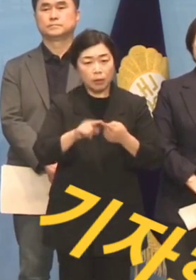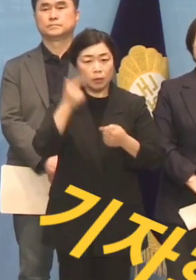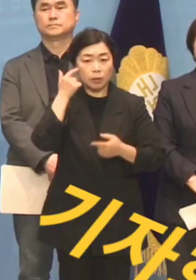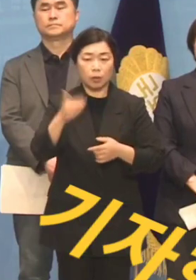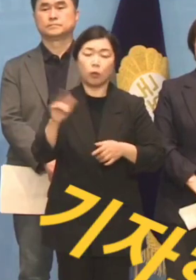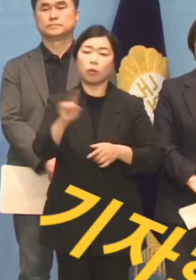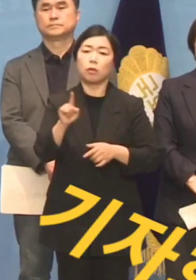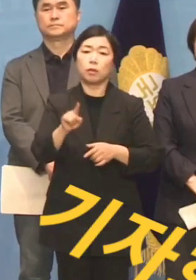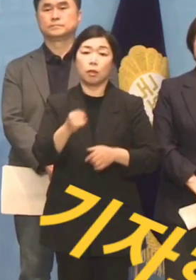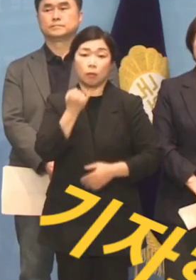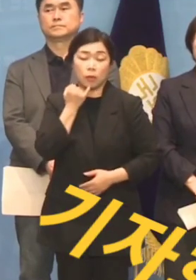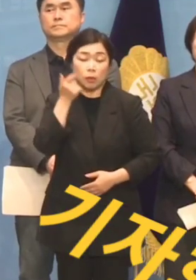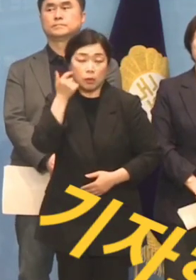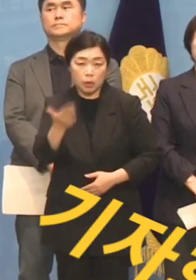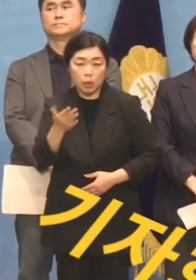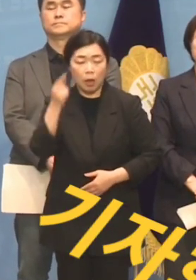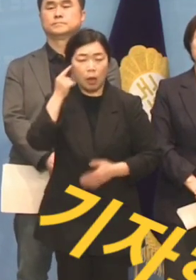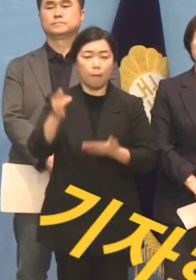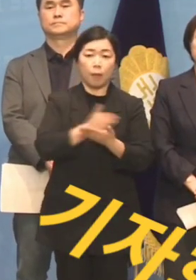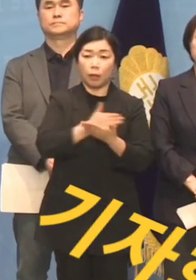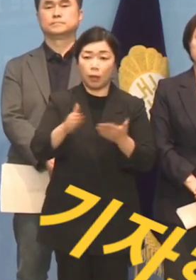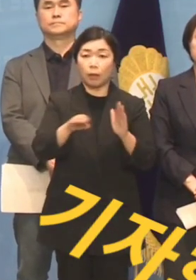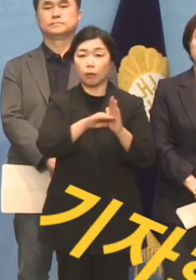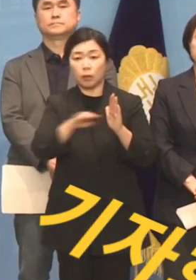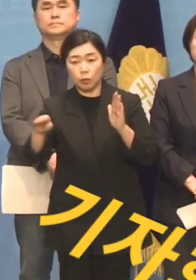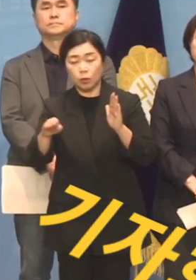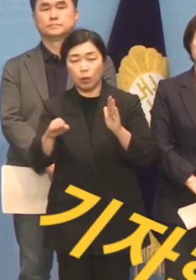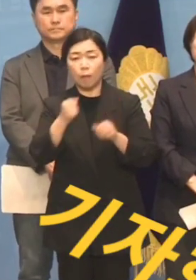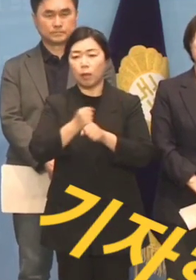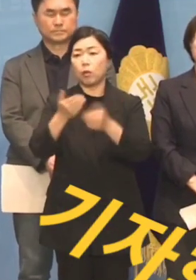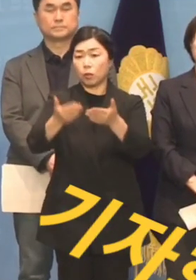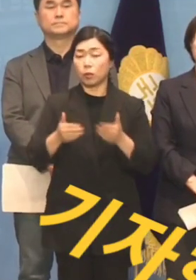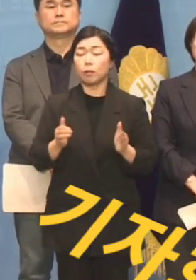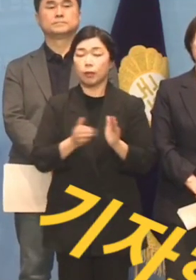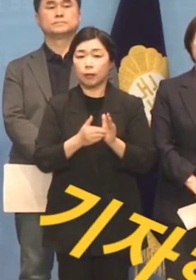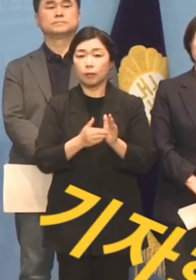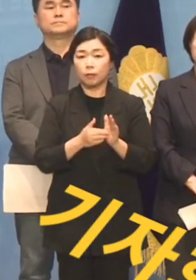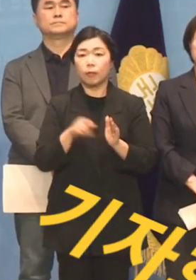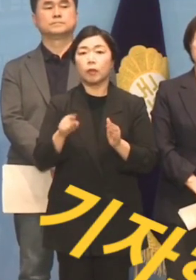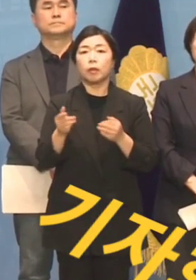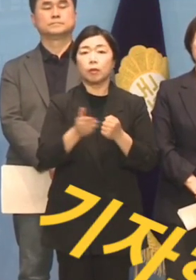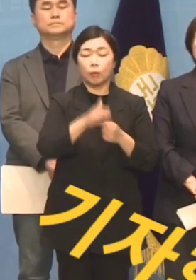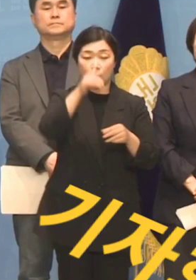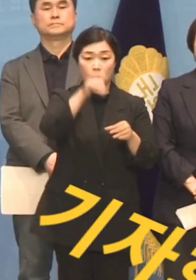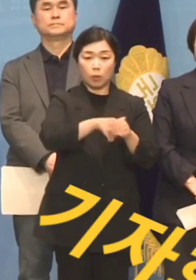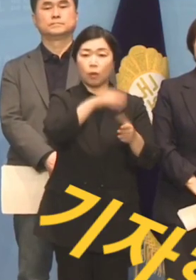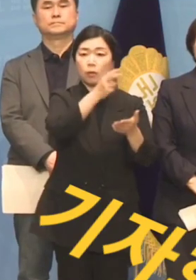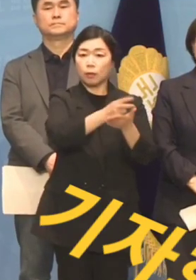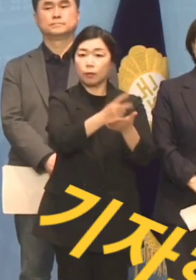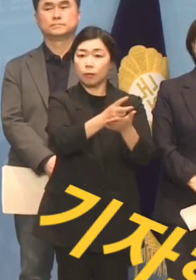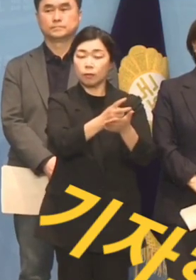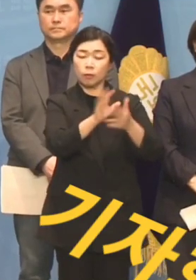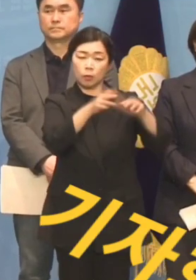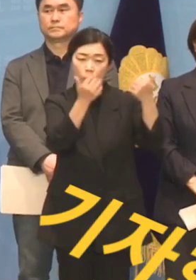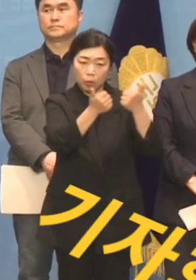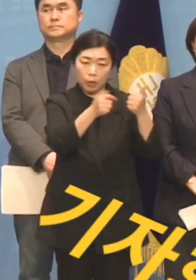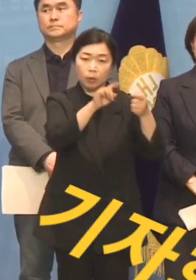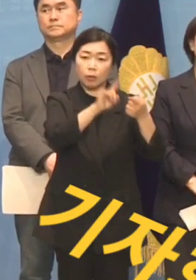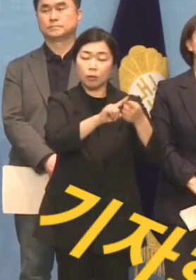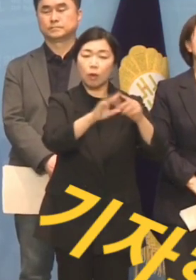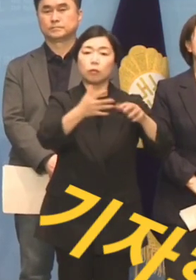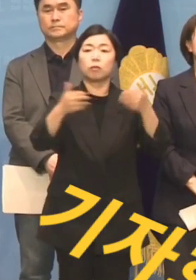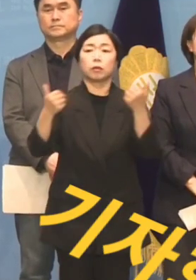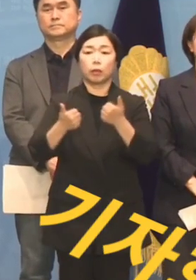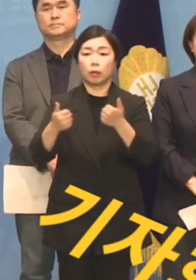것이 합리적인가에 대한 많은 판단의 나침반을 제공해 주었습니다. 그 선거제도 토론에 대한